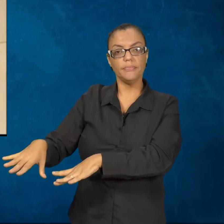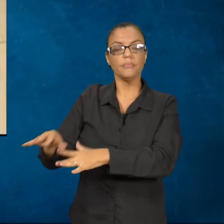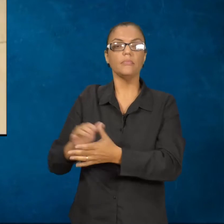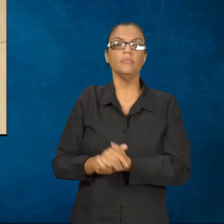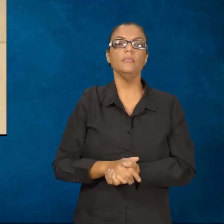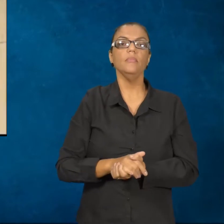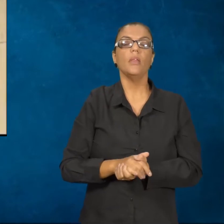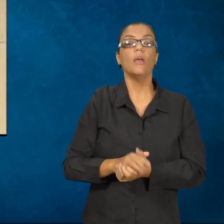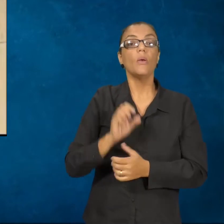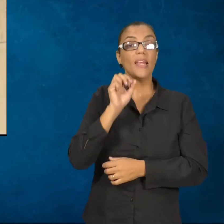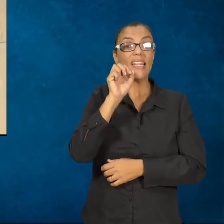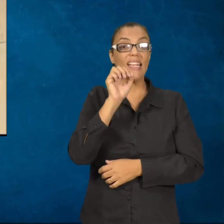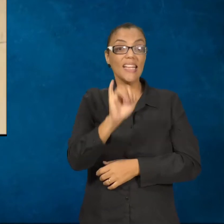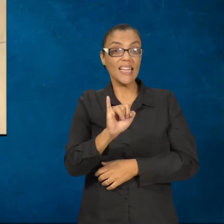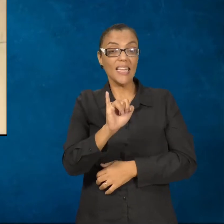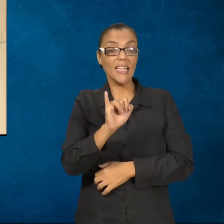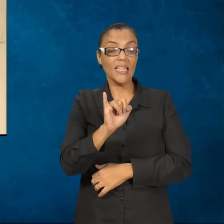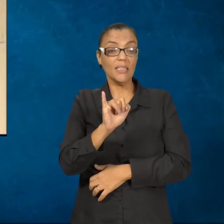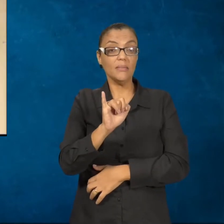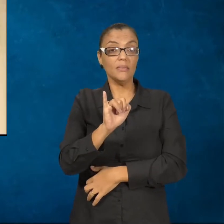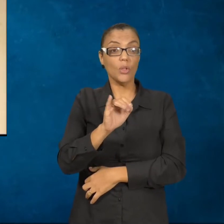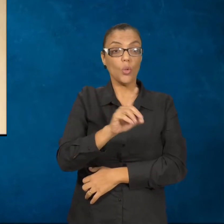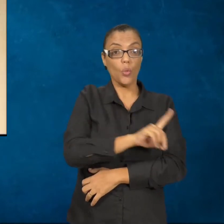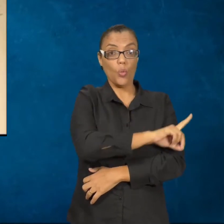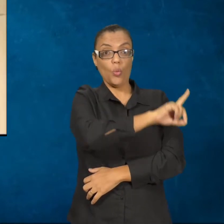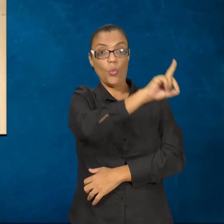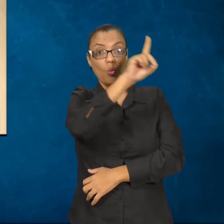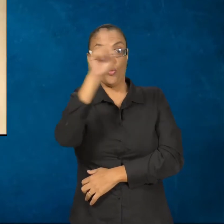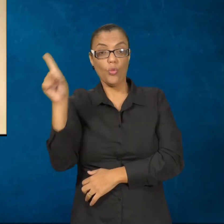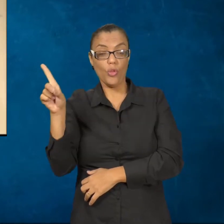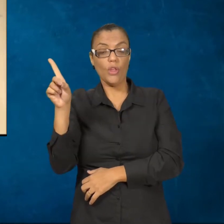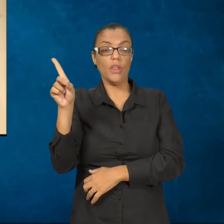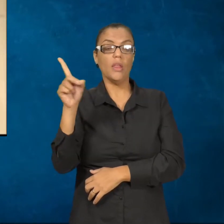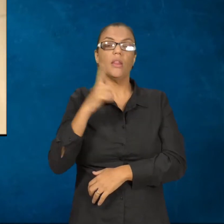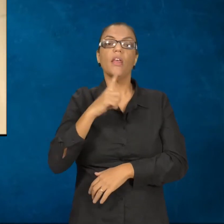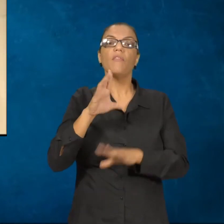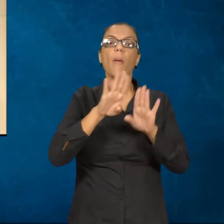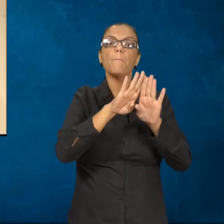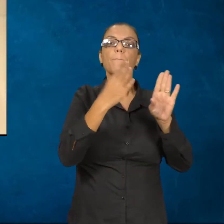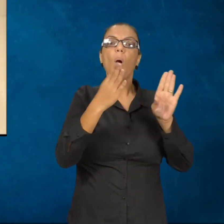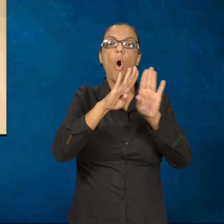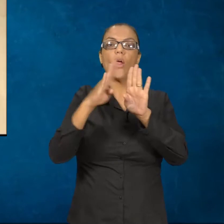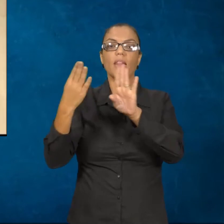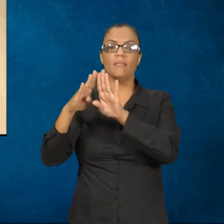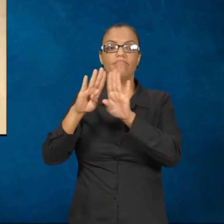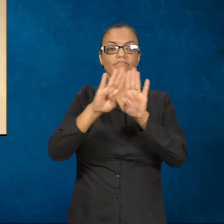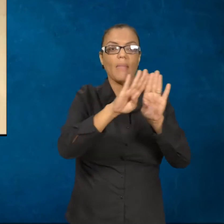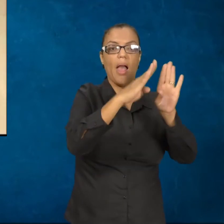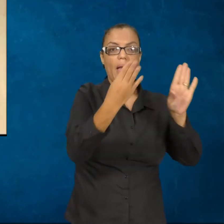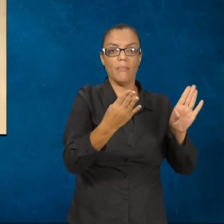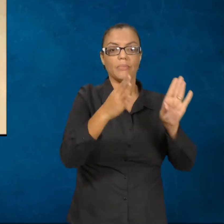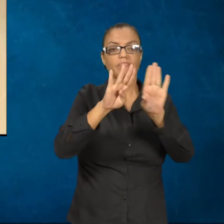foram abertas algumas portas, cuidado, não foi escrito nada, mas foram abertas